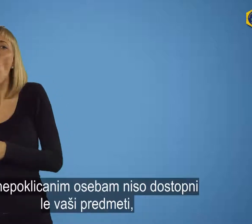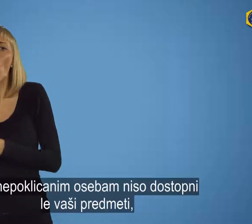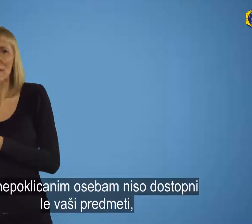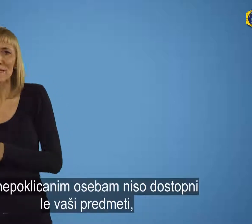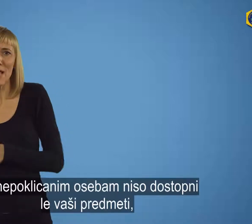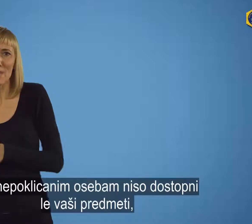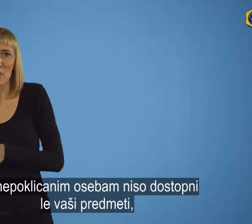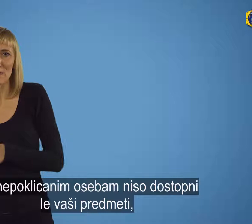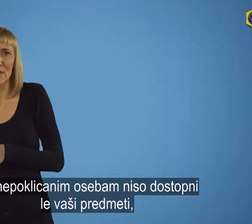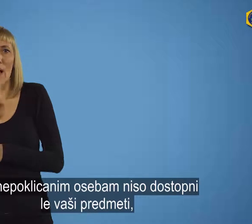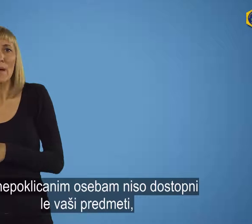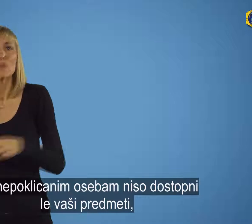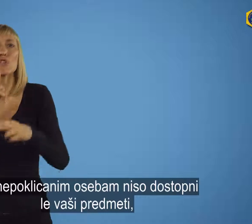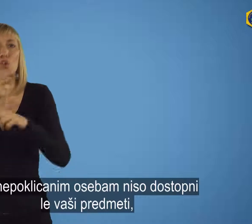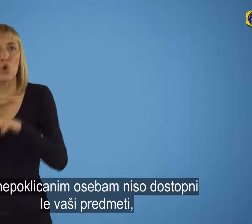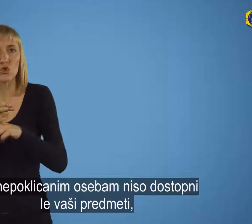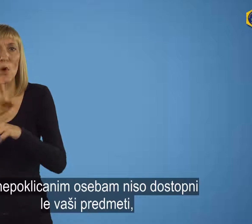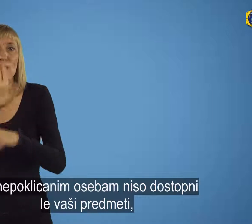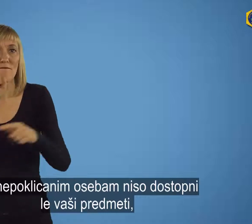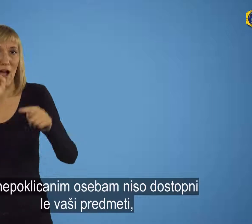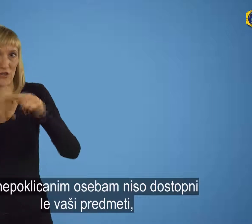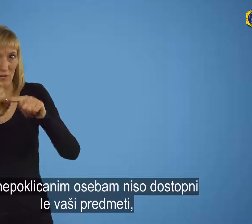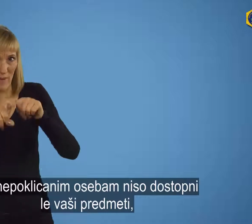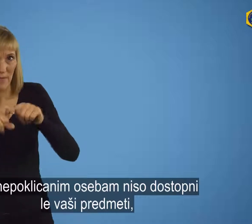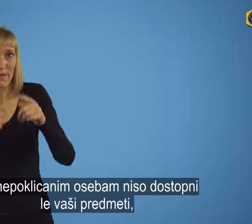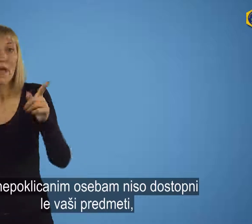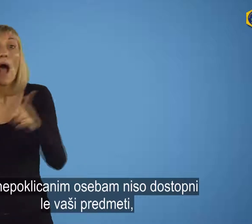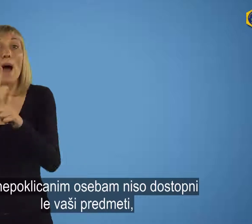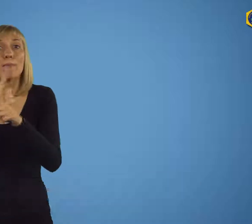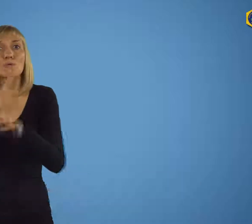predmeti, ampak tudi morebitna poslovna dokumentacija.